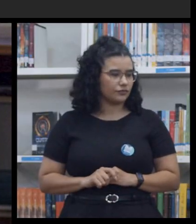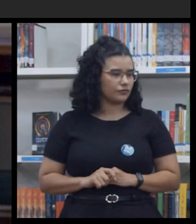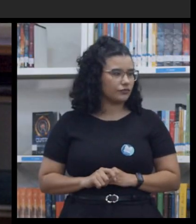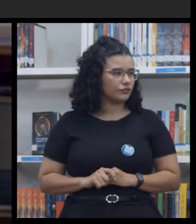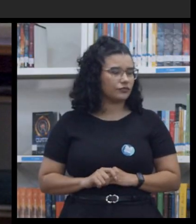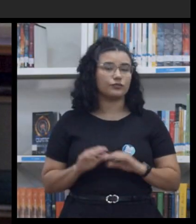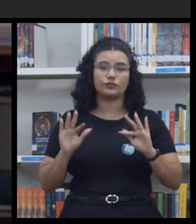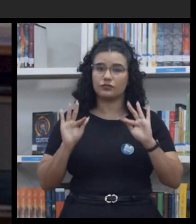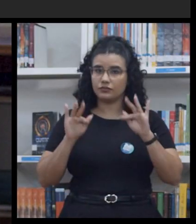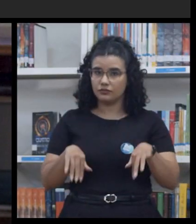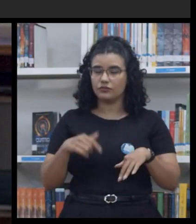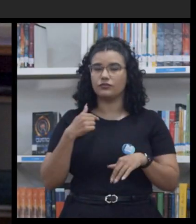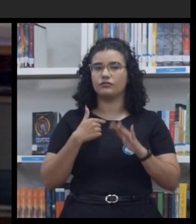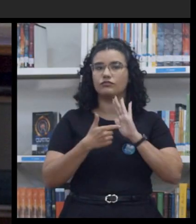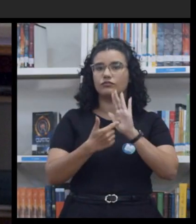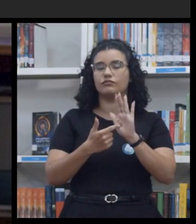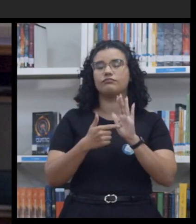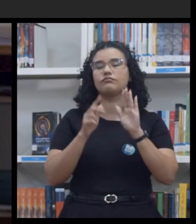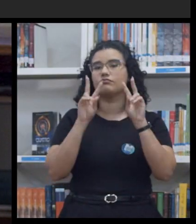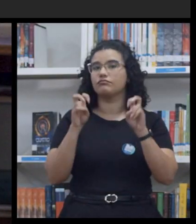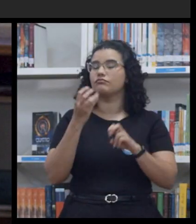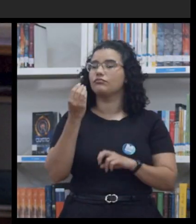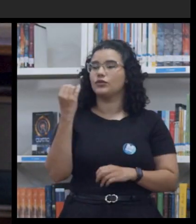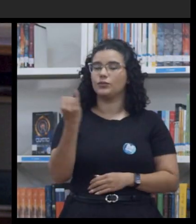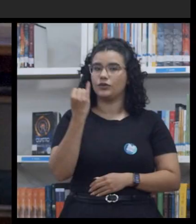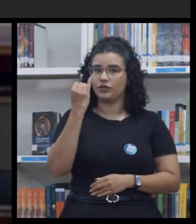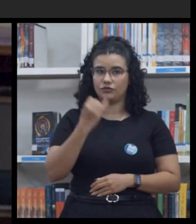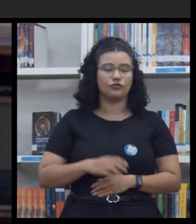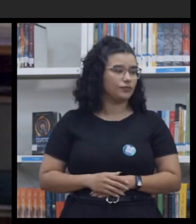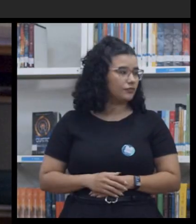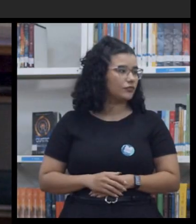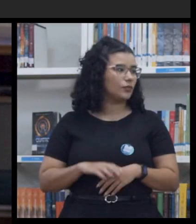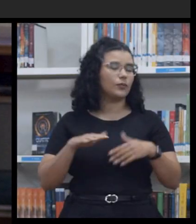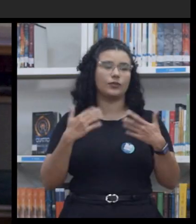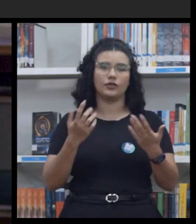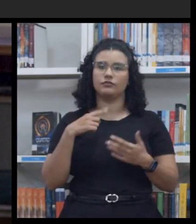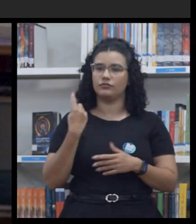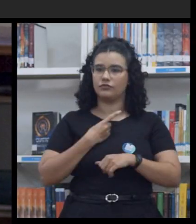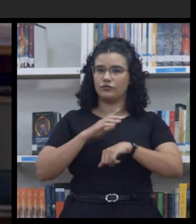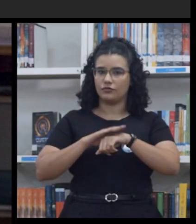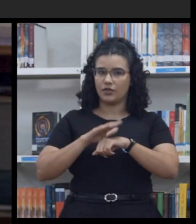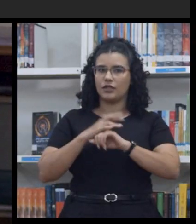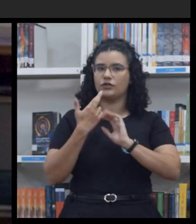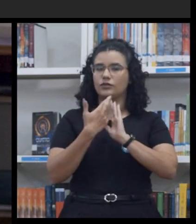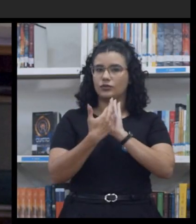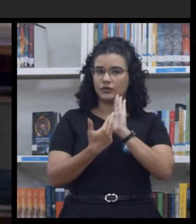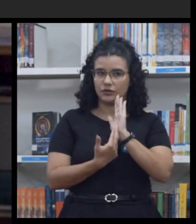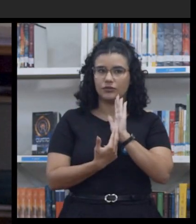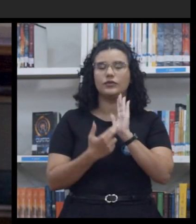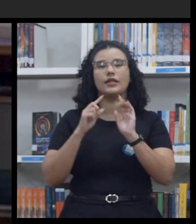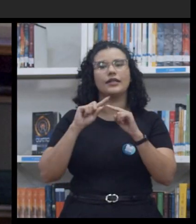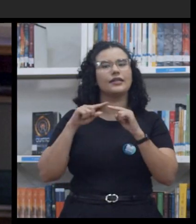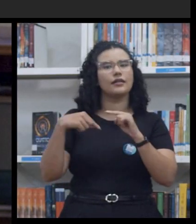Por fim, eu trago uma coisa que é muito importante. Quando a gente está fazendo um roteiro, depois